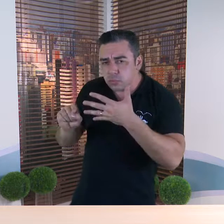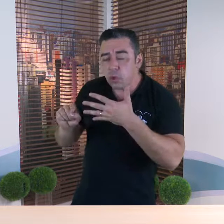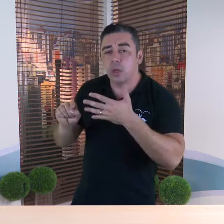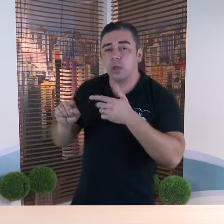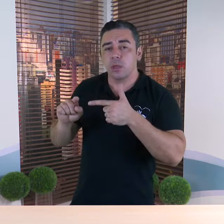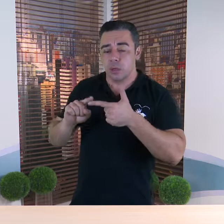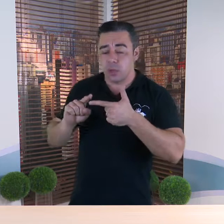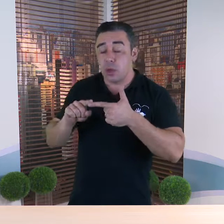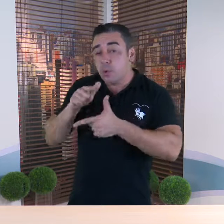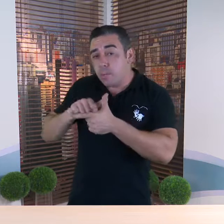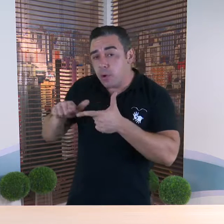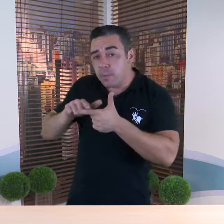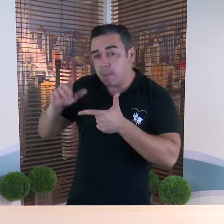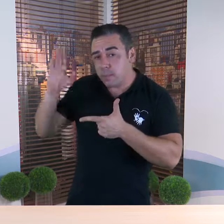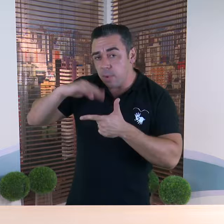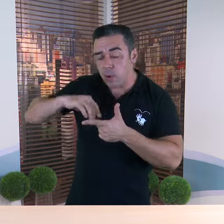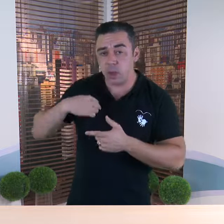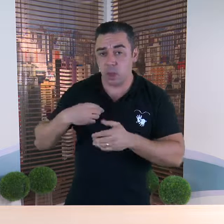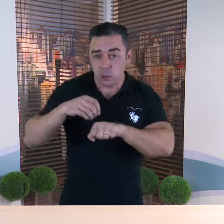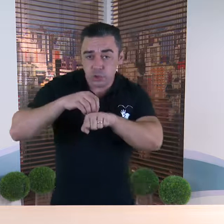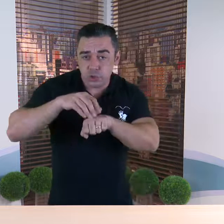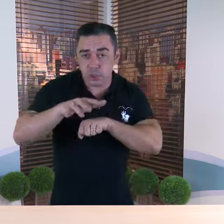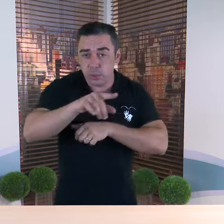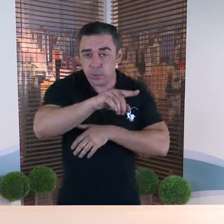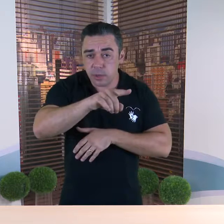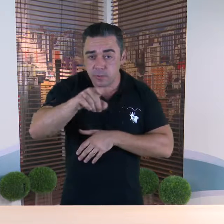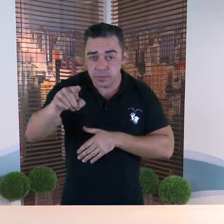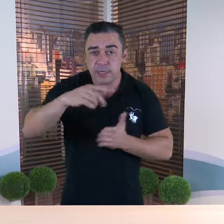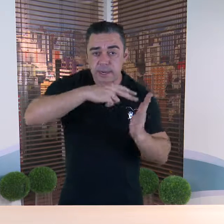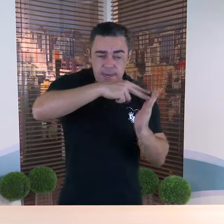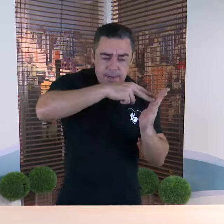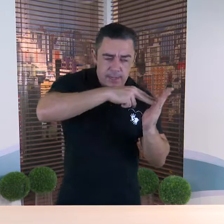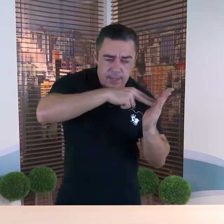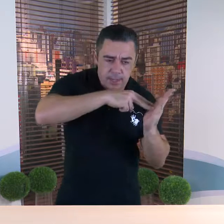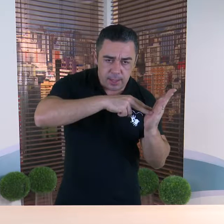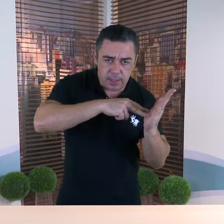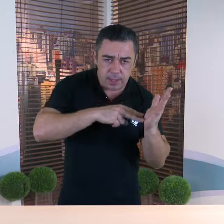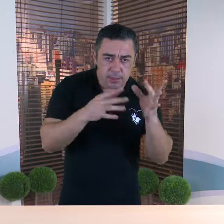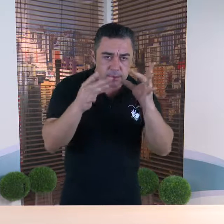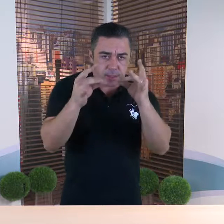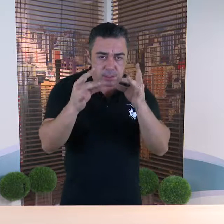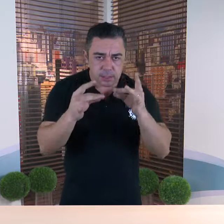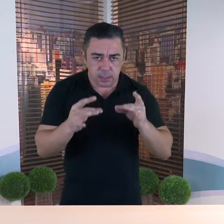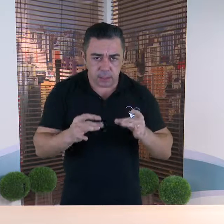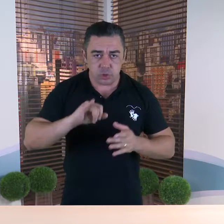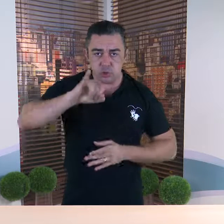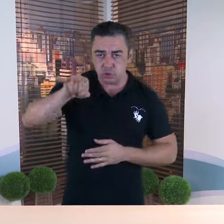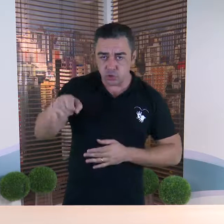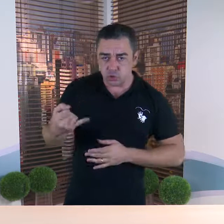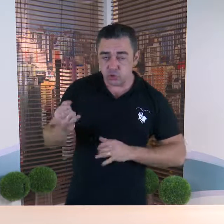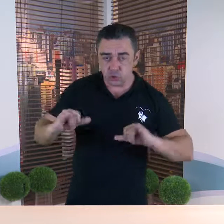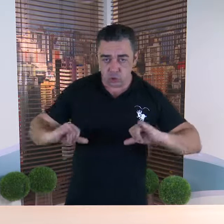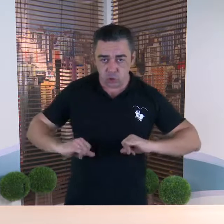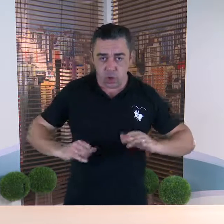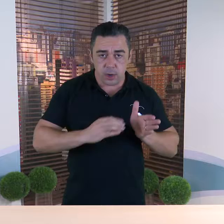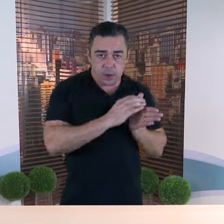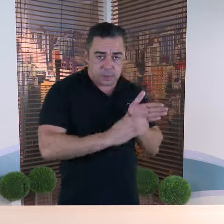mal. Recomendo que você faça uma leitura bem cuidadosa de Jó, capítulo